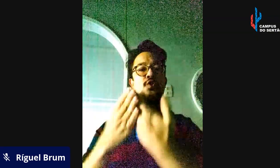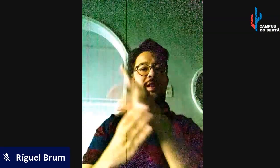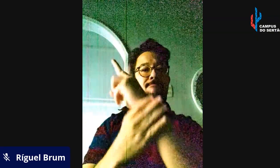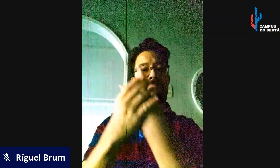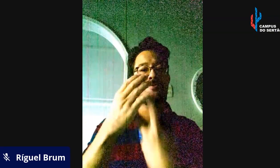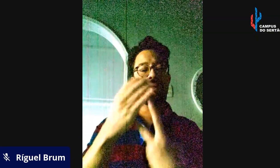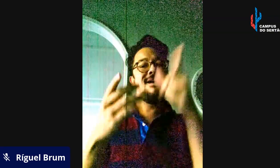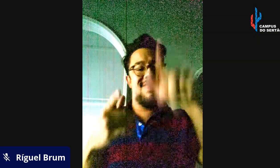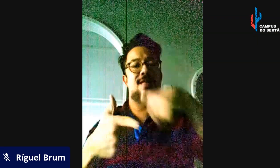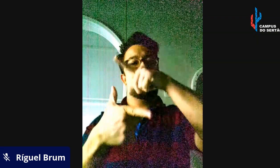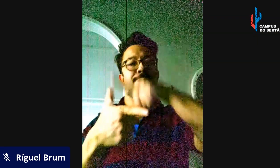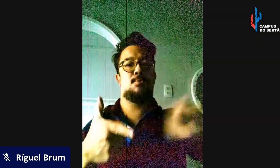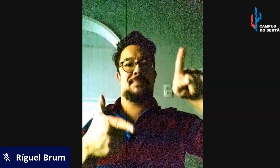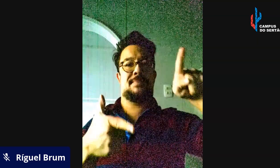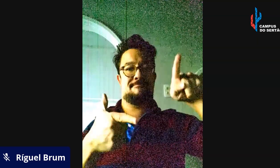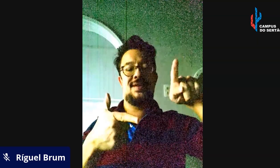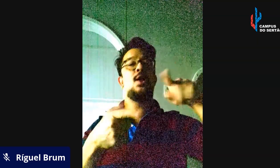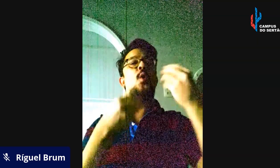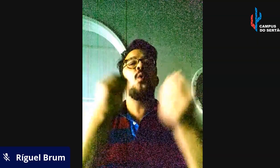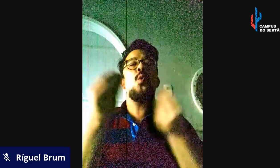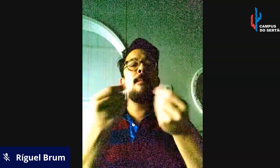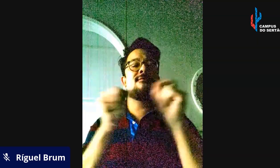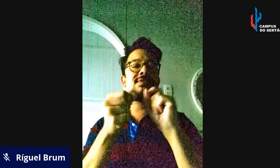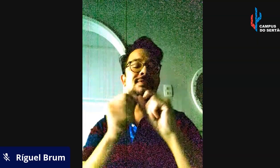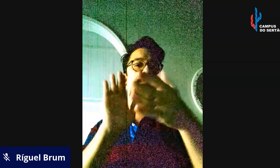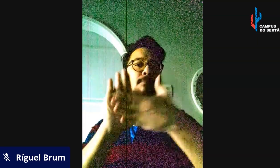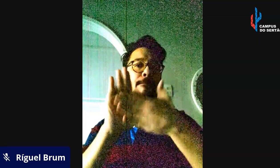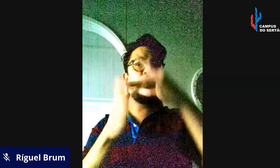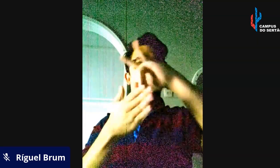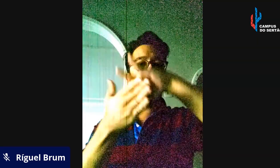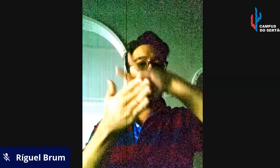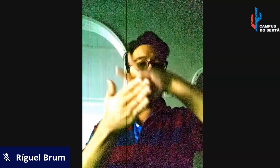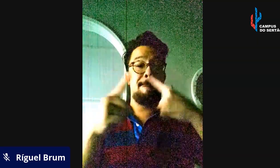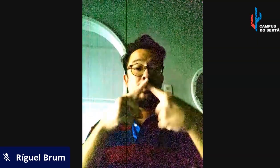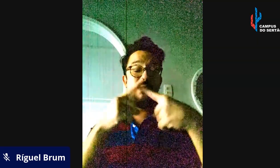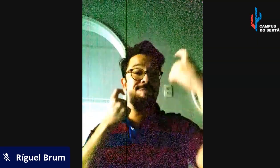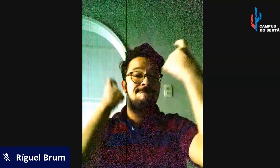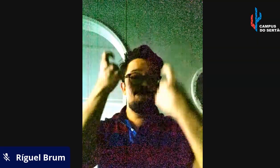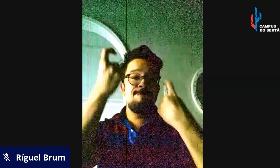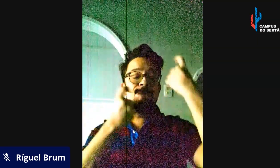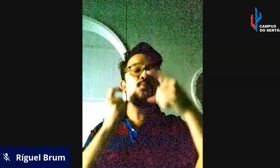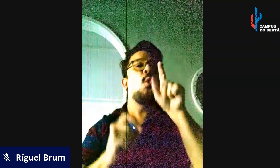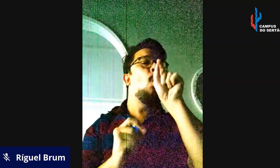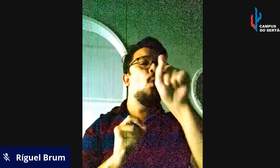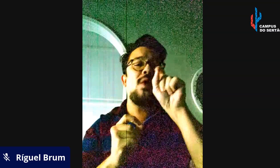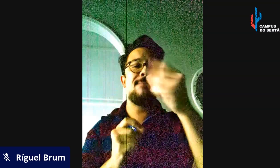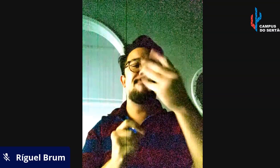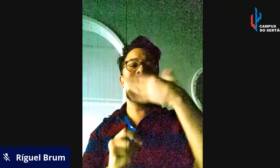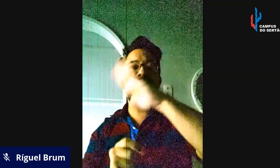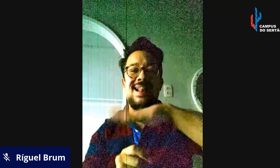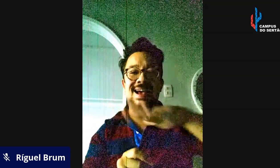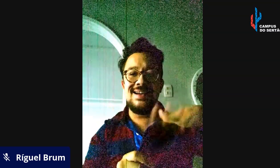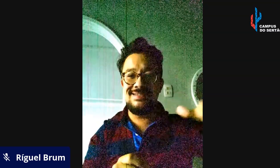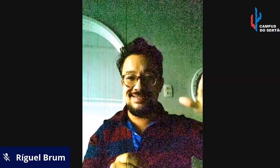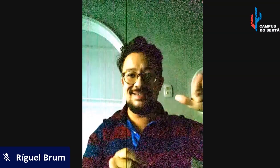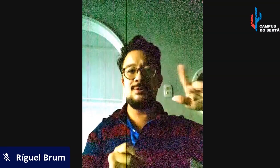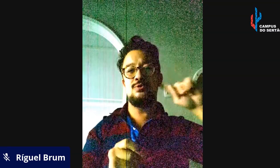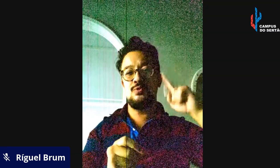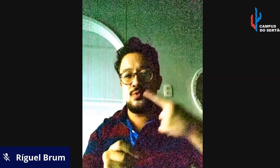ela tem prejudicado e até algumas escolas tem fechado por conta da pouca quantidade de alunos. Então, esse documento tem